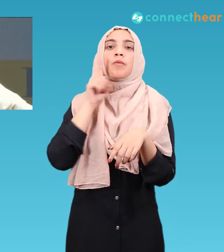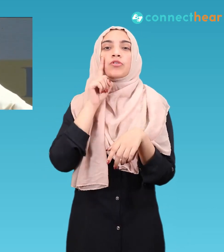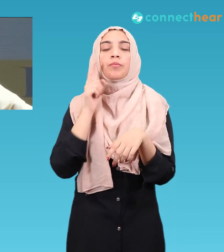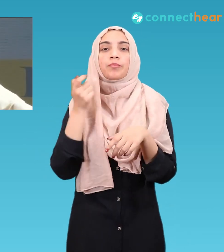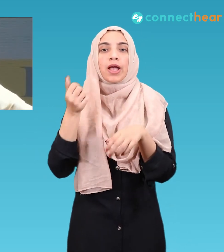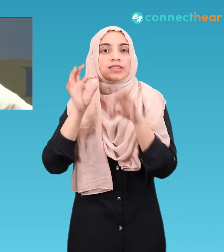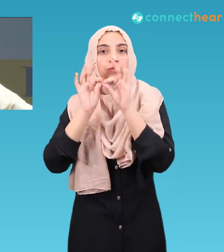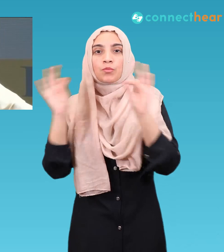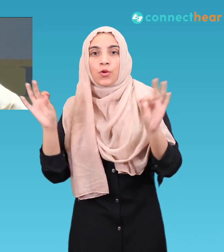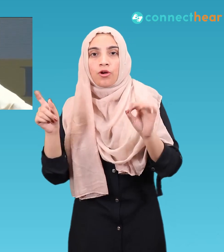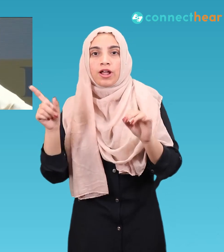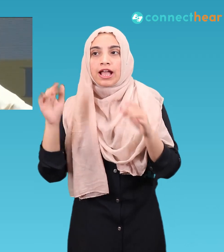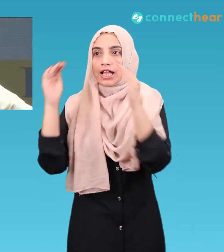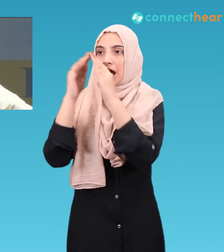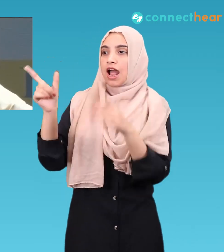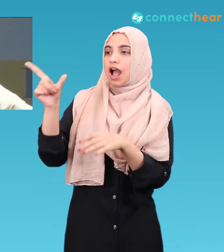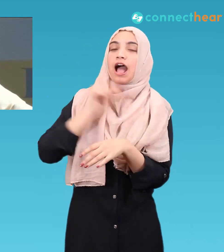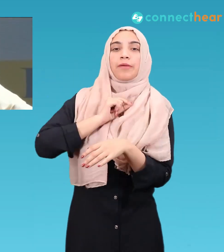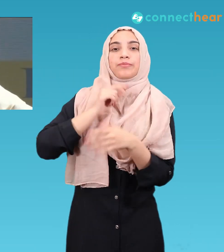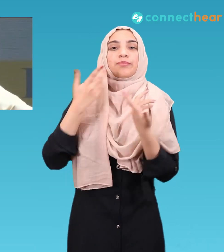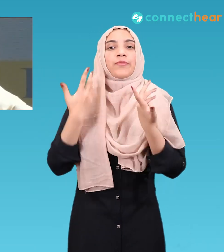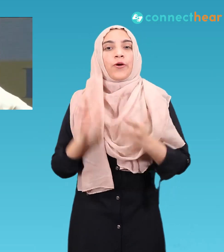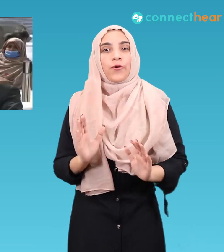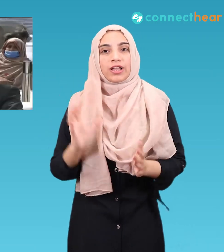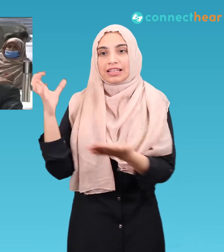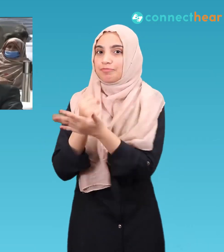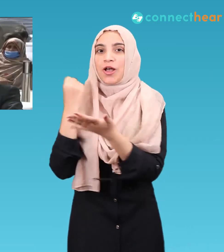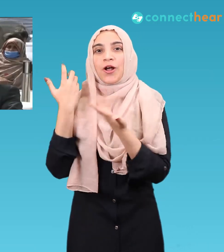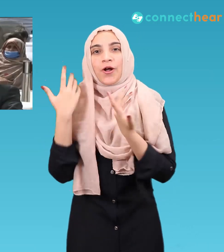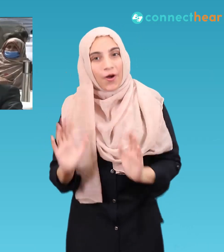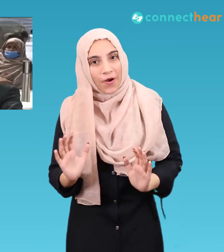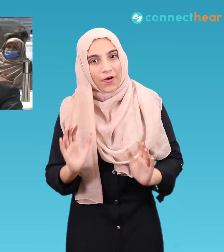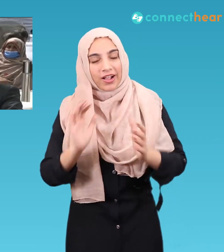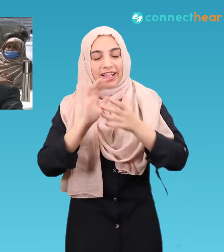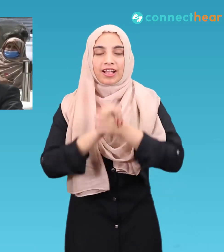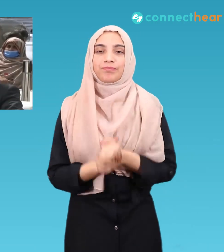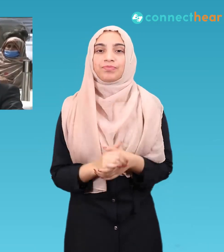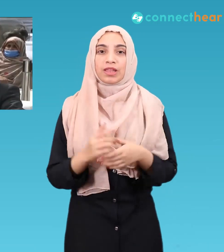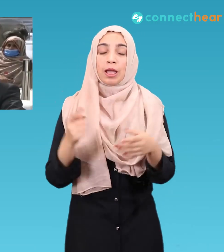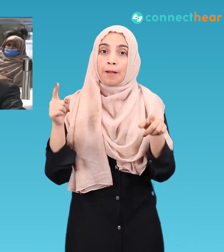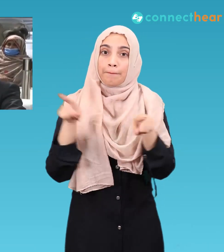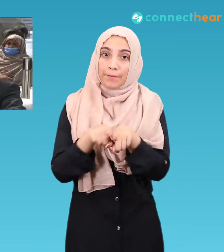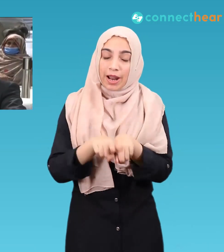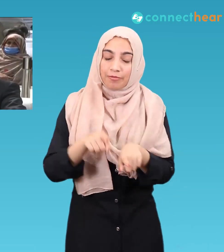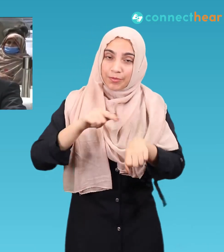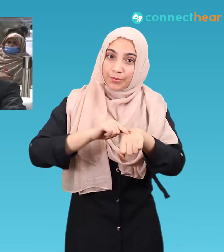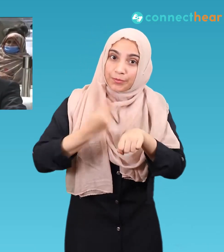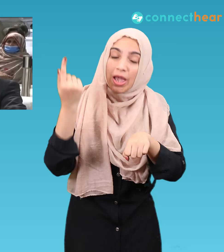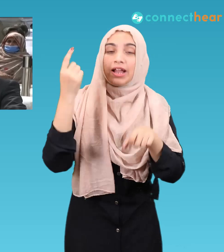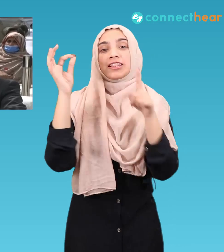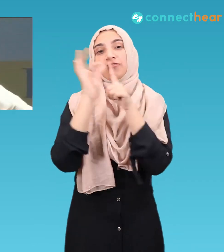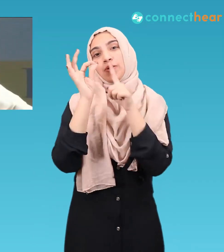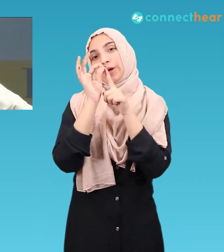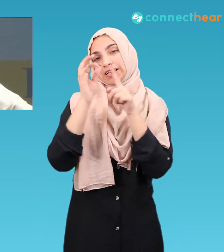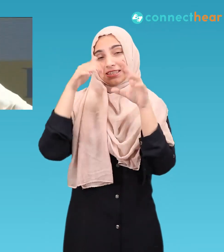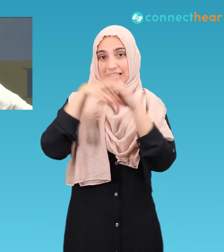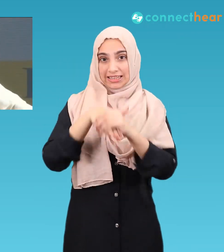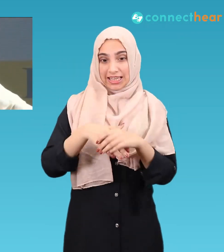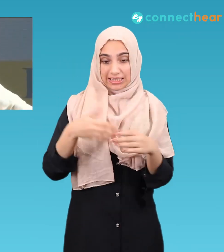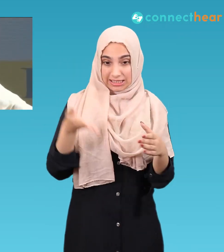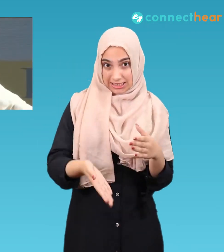کنسٹرکشن انڈسٹری کی مدد کی ہے، یہ پہلی دفعہ پاکستان میں کنسٹرکشن انڈسٹری کے لیے ہم نے آسانیاں پیدا کی